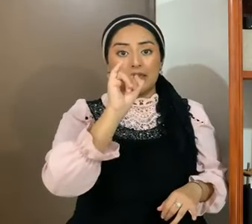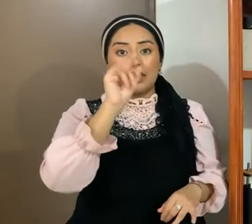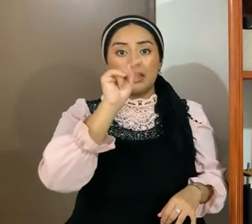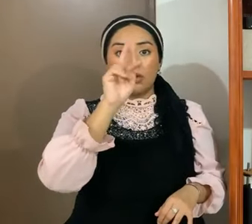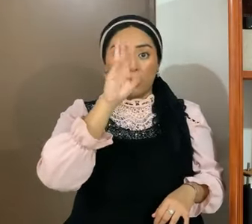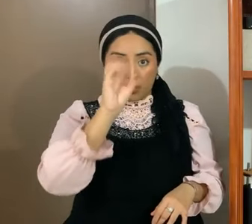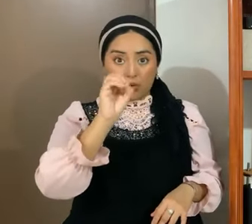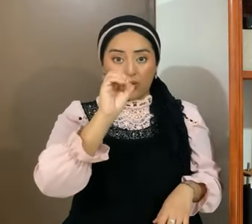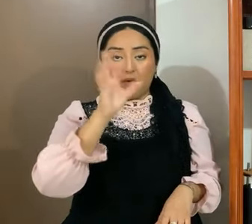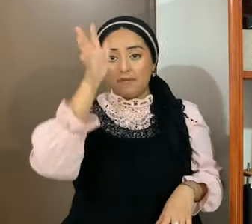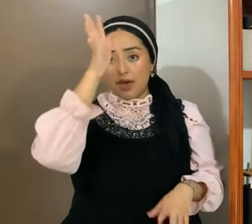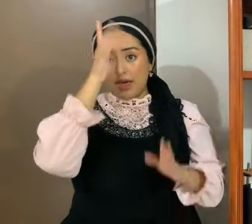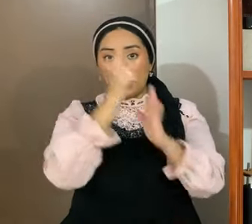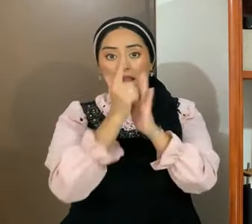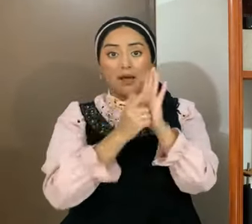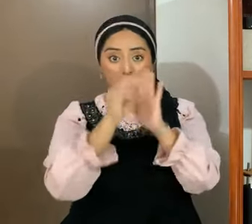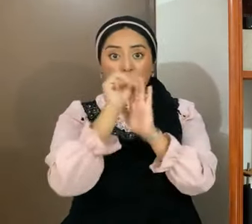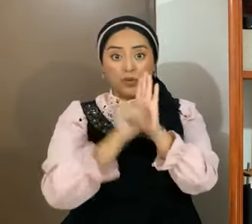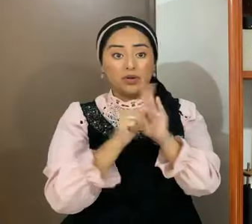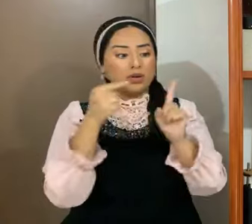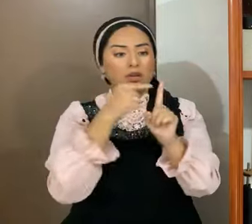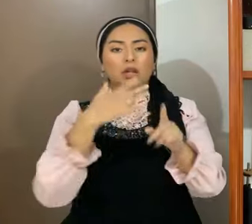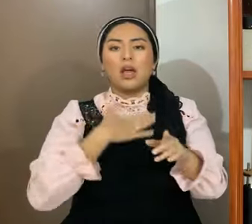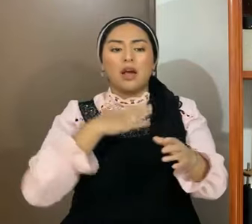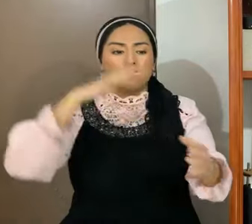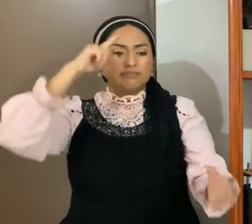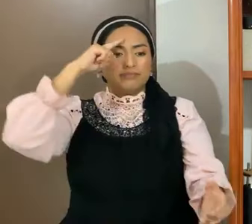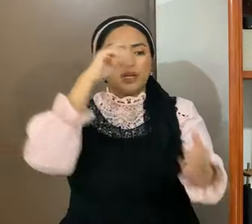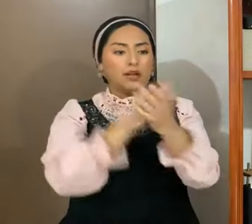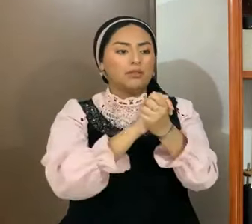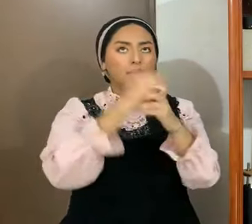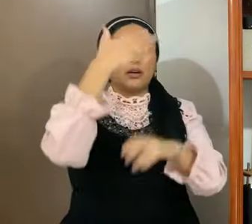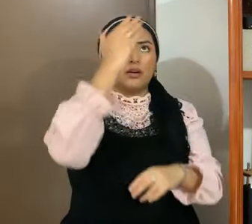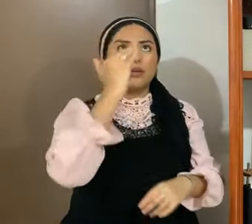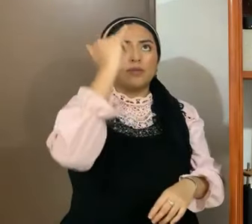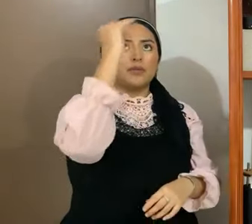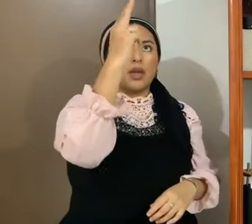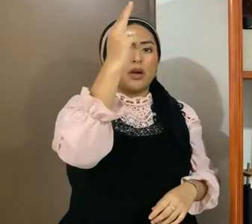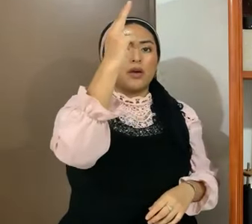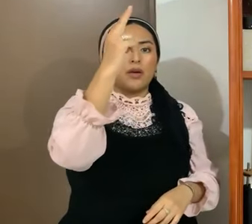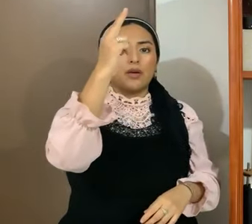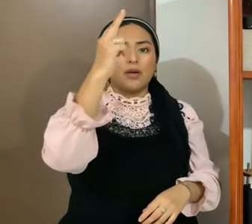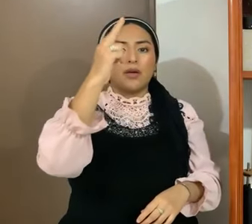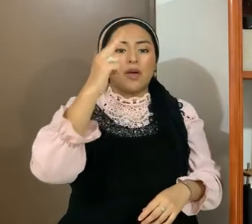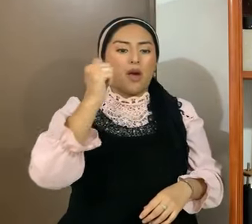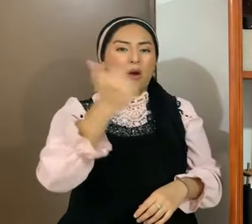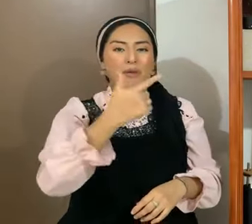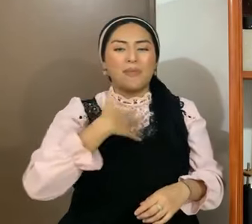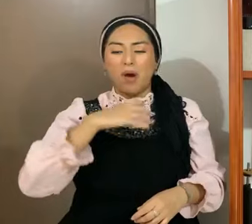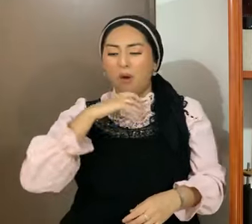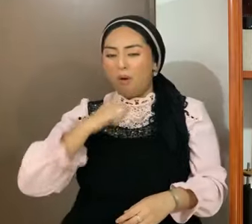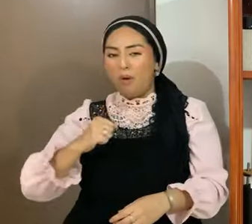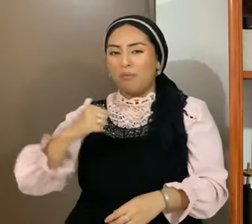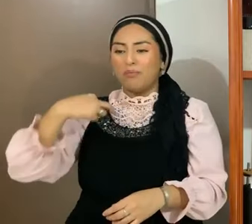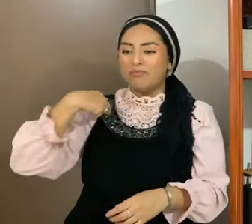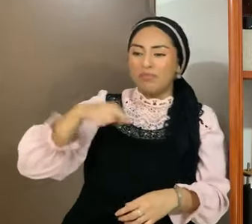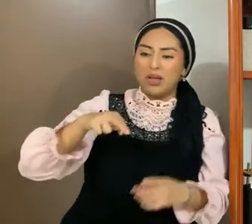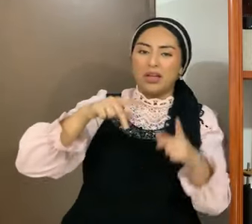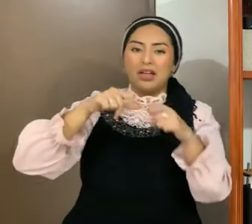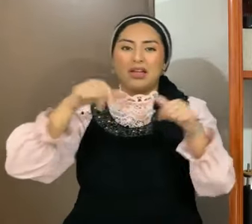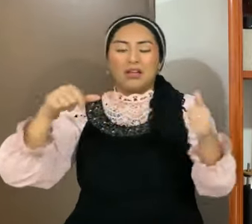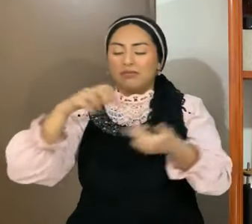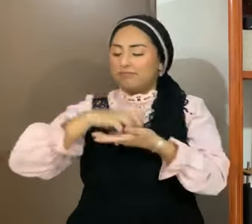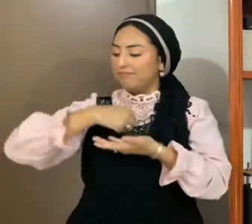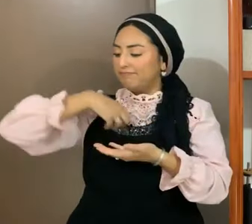yo creo en el Elohim Todopoderoso, en el Elohim de Abraham, Isaac y Jacob, entonces quemo toda mi vida anterior